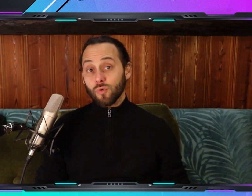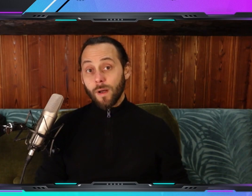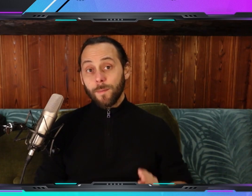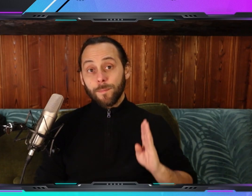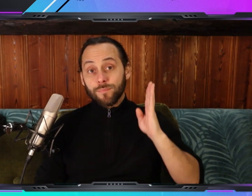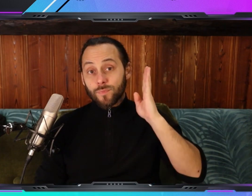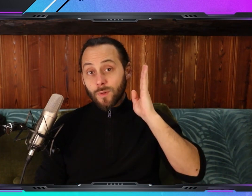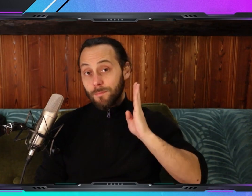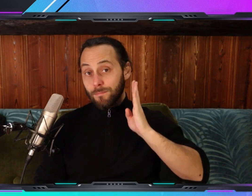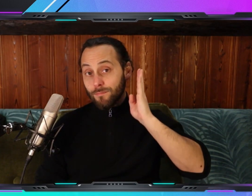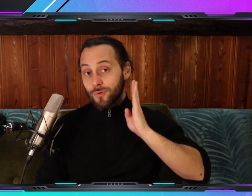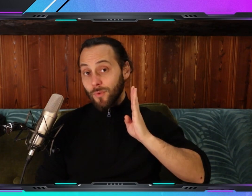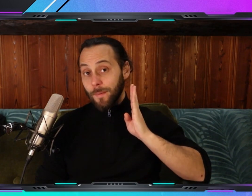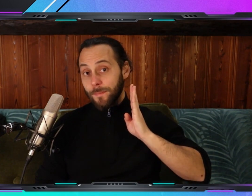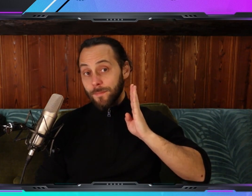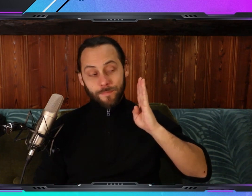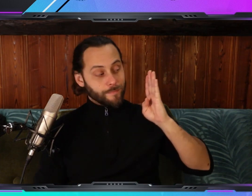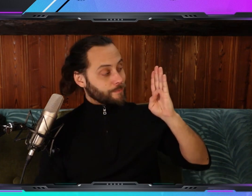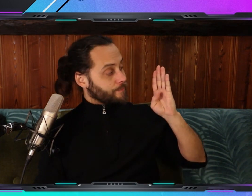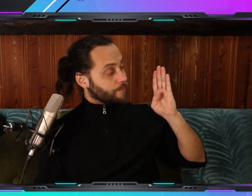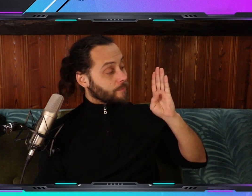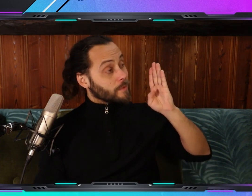Avoir besoin. Besoin.